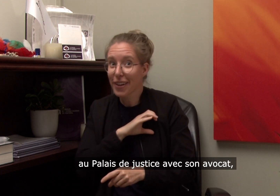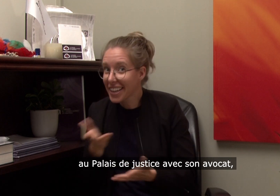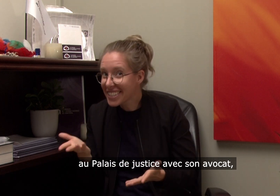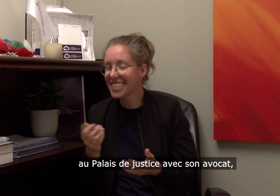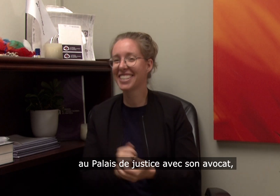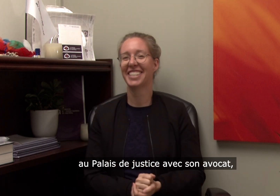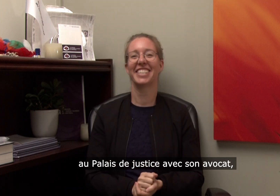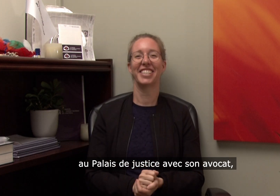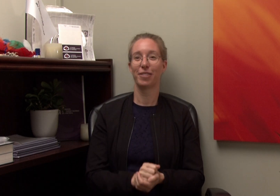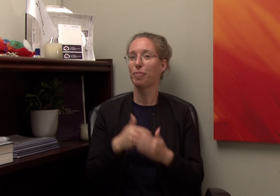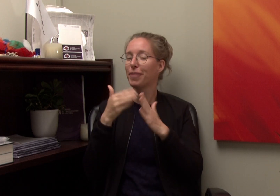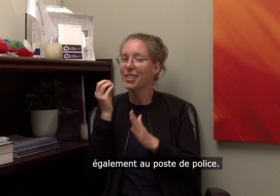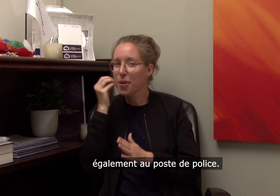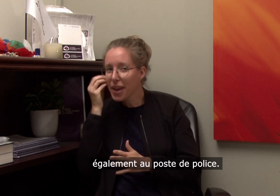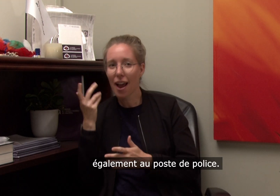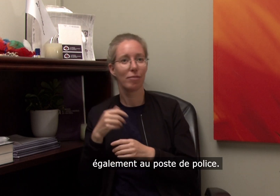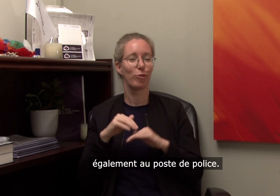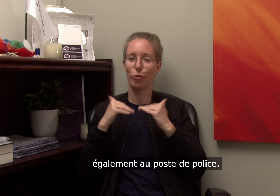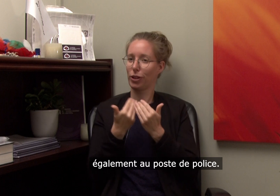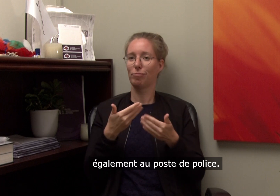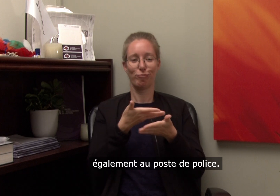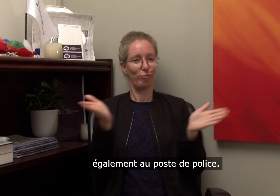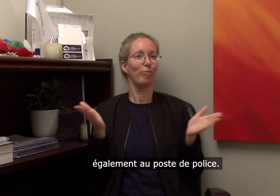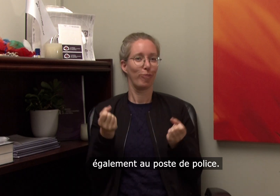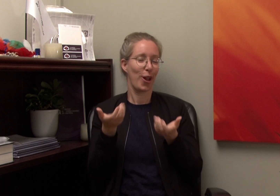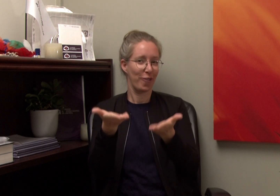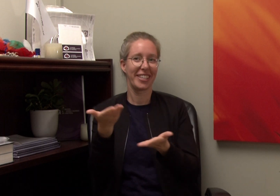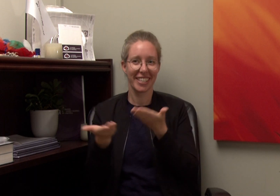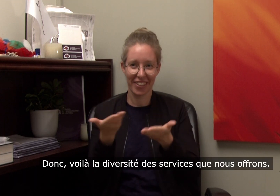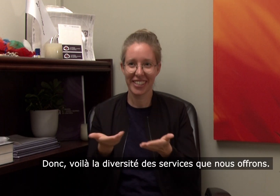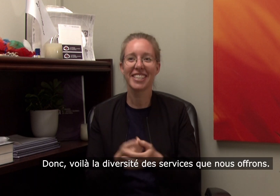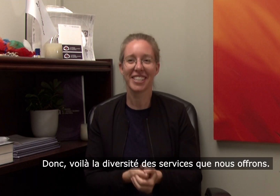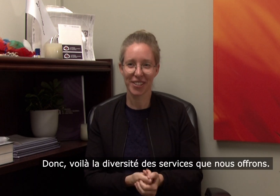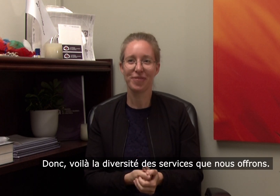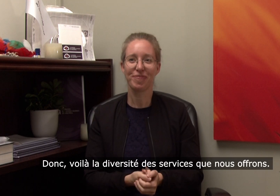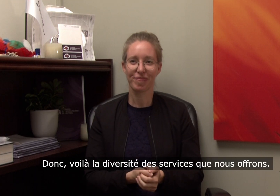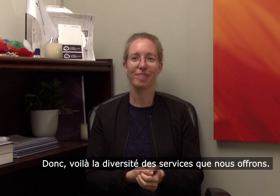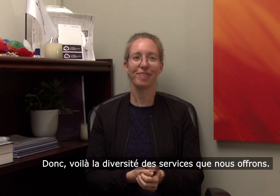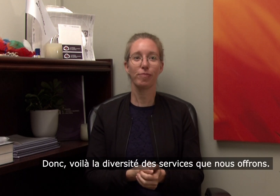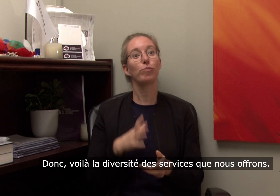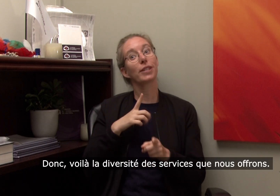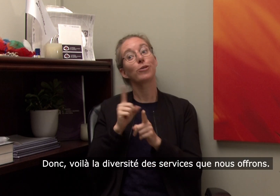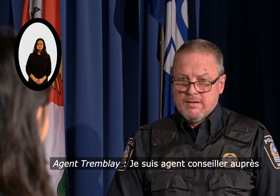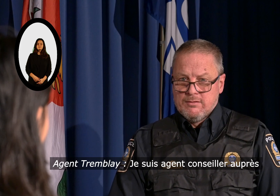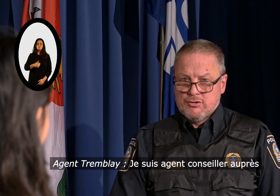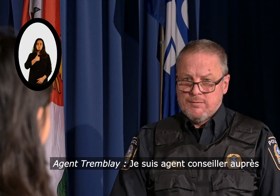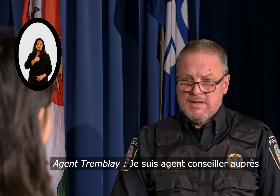avec son avocat, également au poste de police. Donc voilà la diversité des services que nous offrons. Je suis